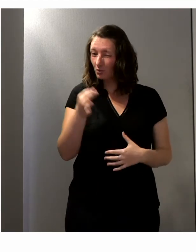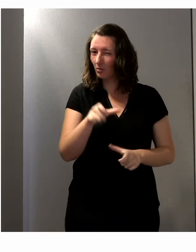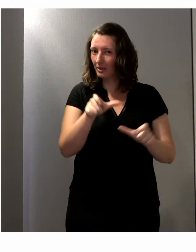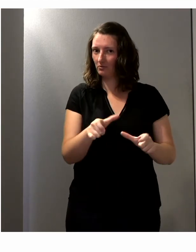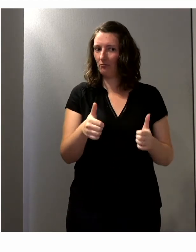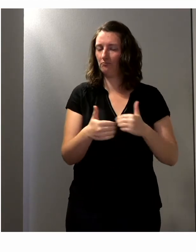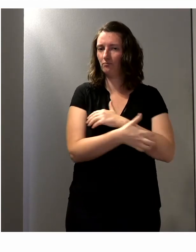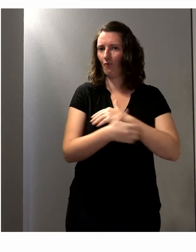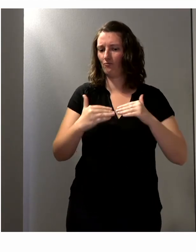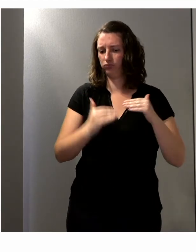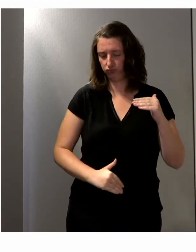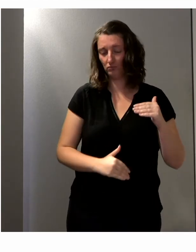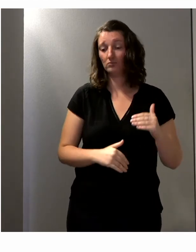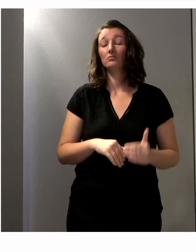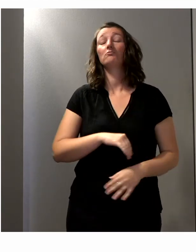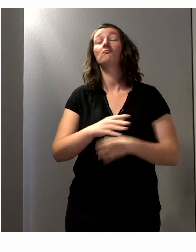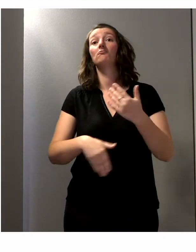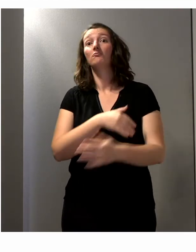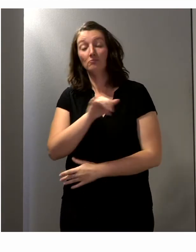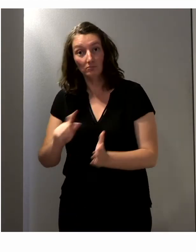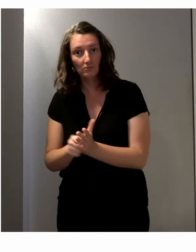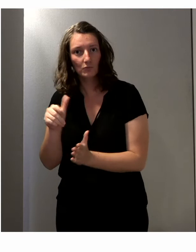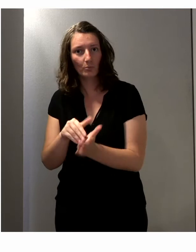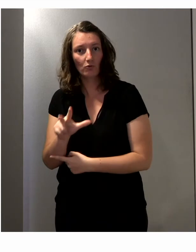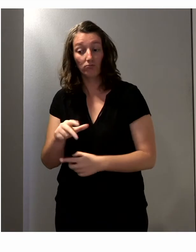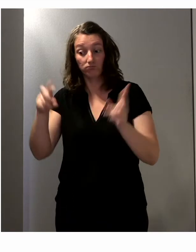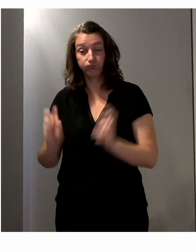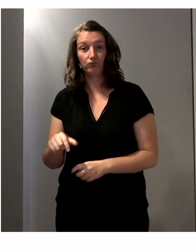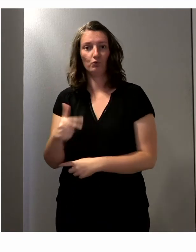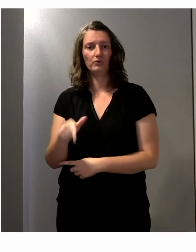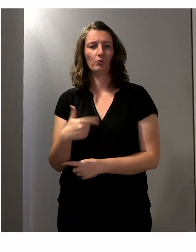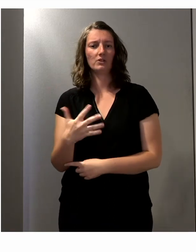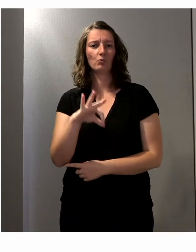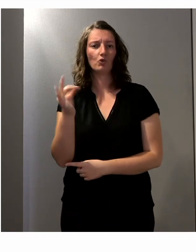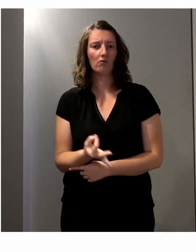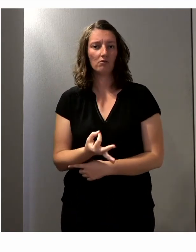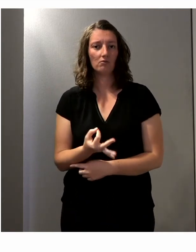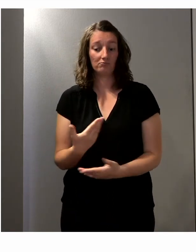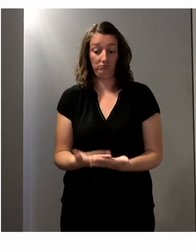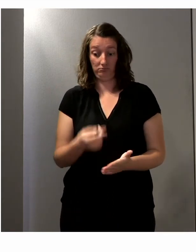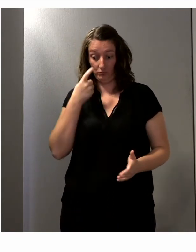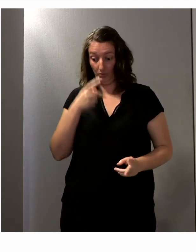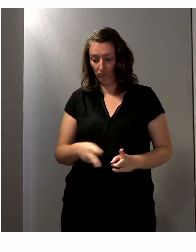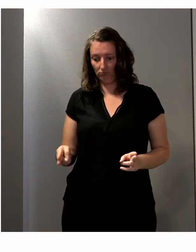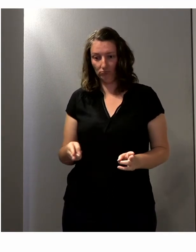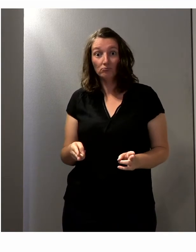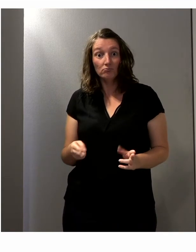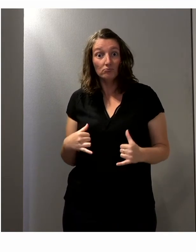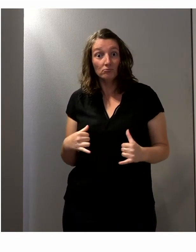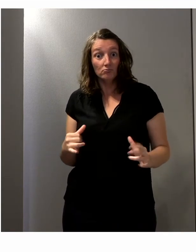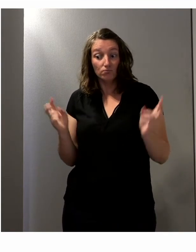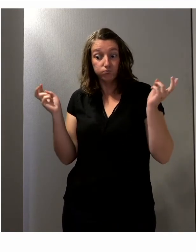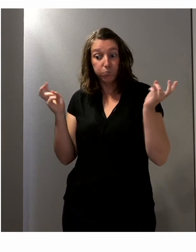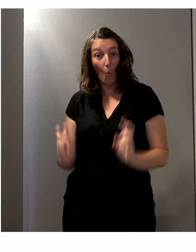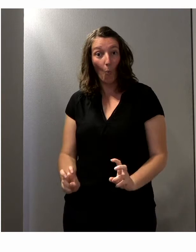est tombé à 12,5% en 2003. Donc, une période de forte baisse du